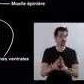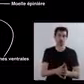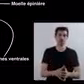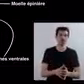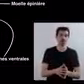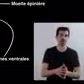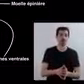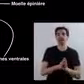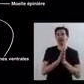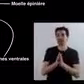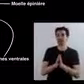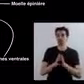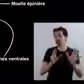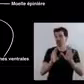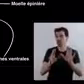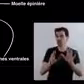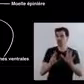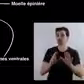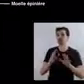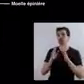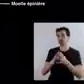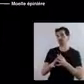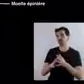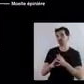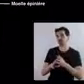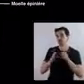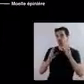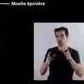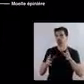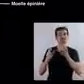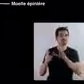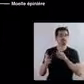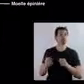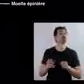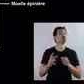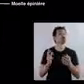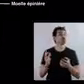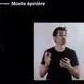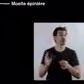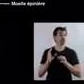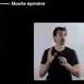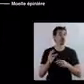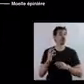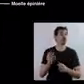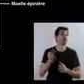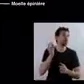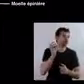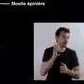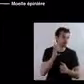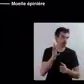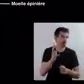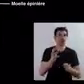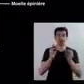dorsal de la moelle épinière. Allez, je vous fais un petit peu de place maintenant sur l'écran. Donc, Ici, le fuseau neuromusculaire joue le rôle